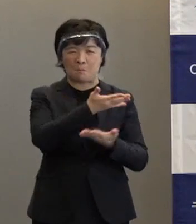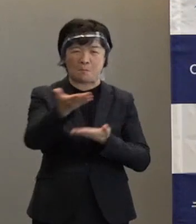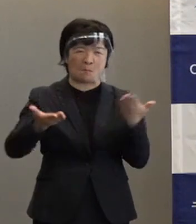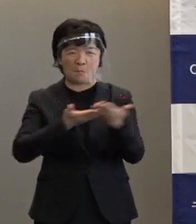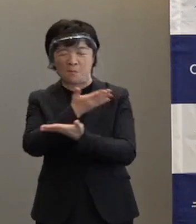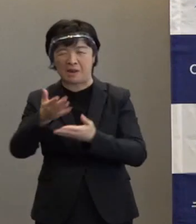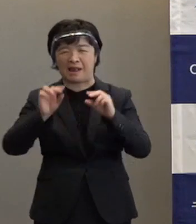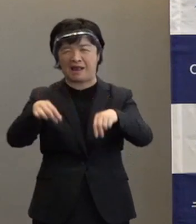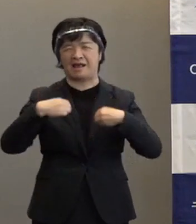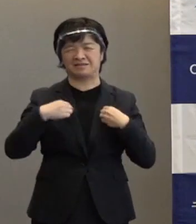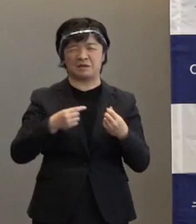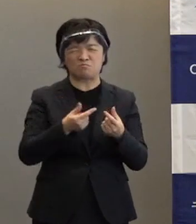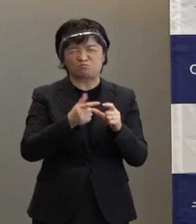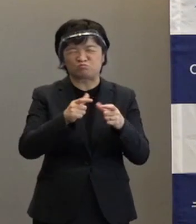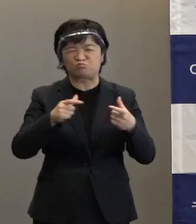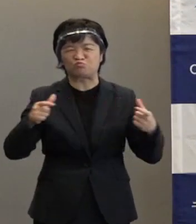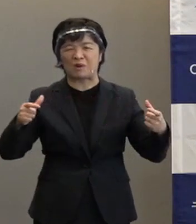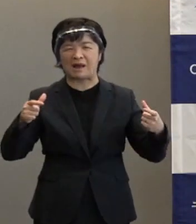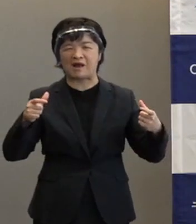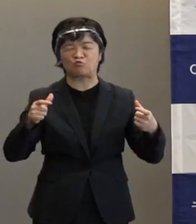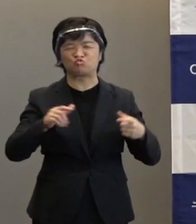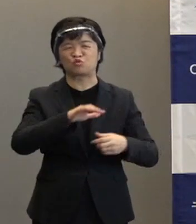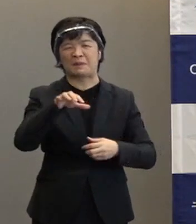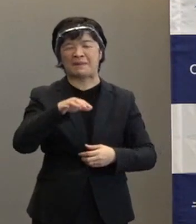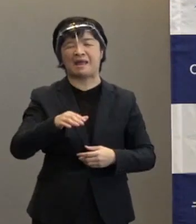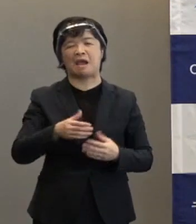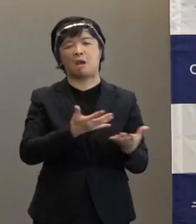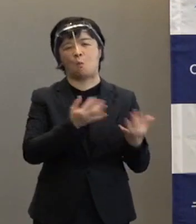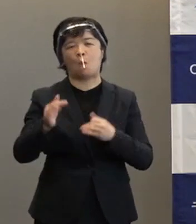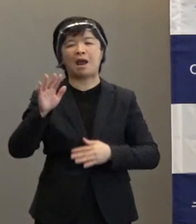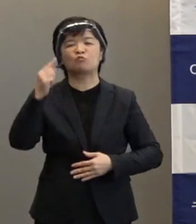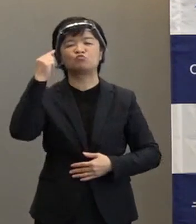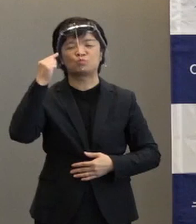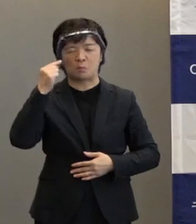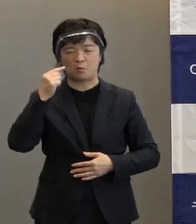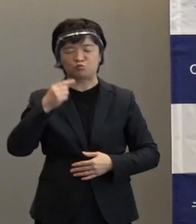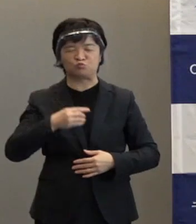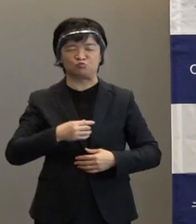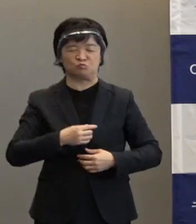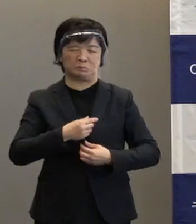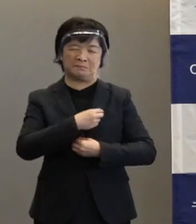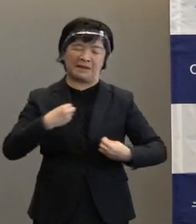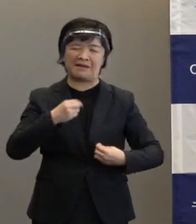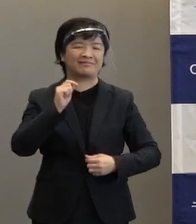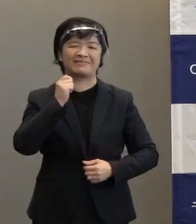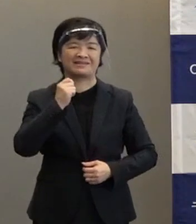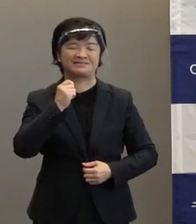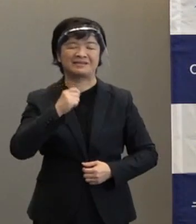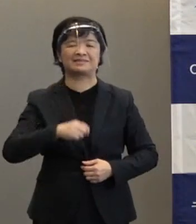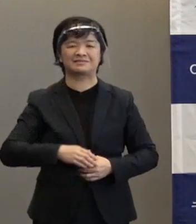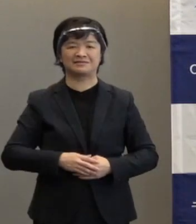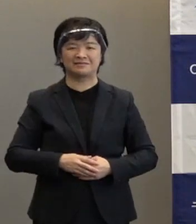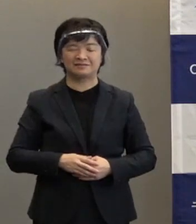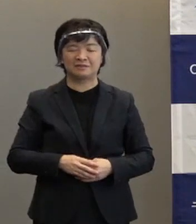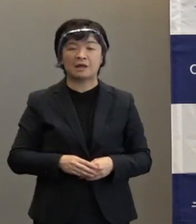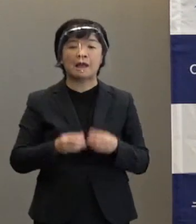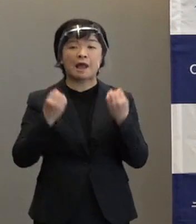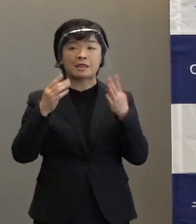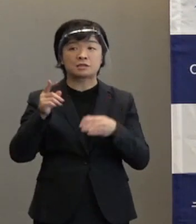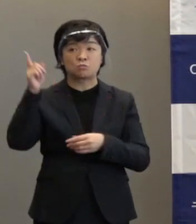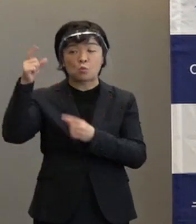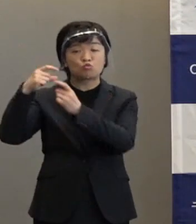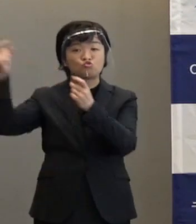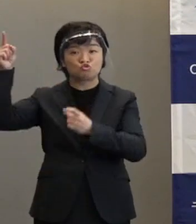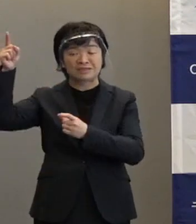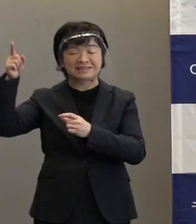チュエーションもこれからですので、まだまだ予断を許さないだろうというふうに思います。で、あの新しいその国のレ